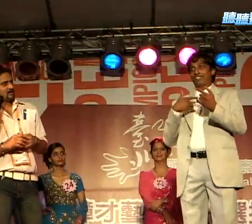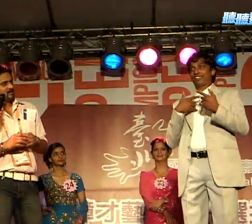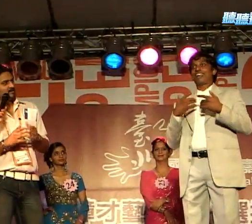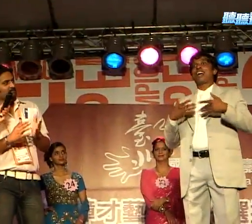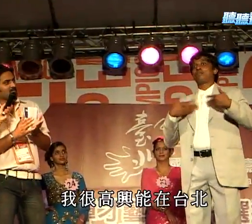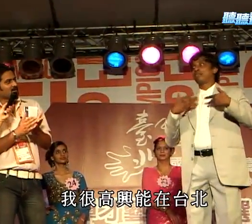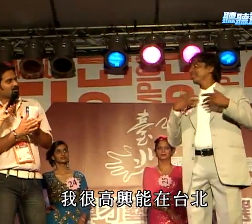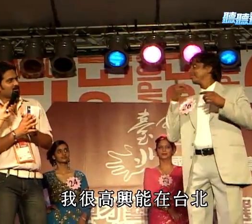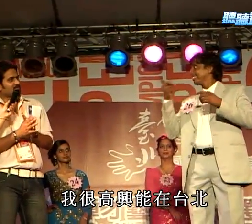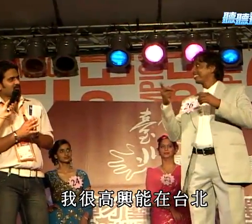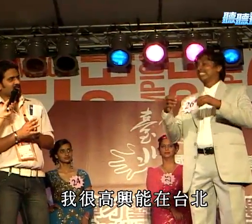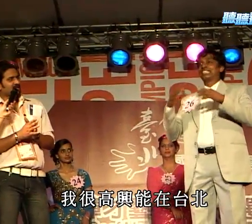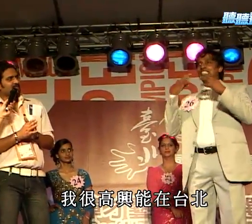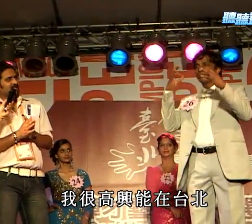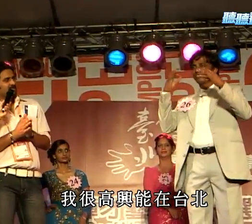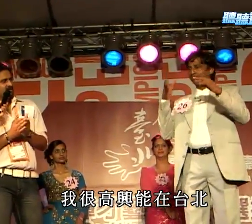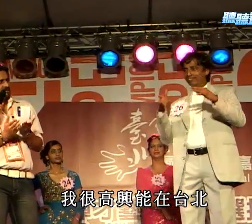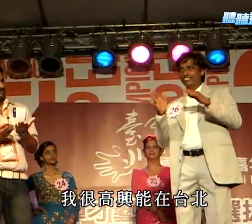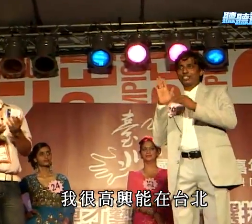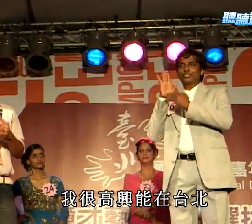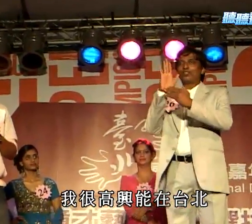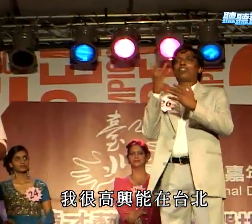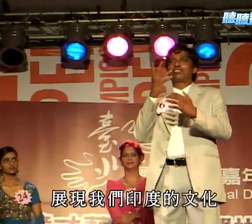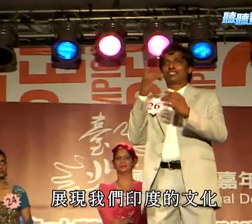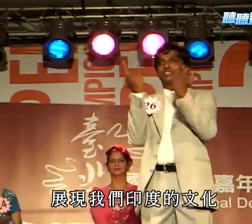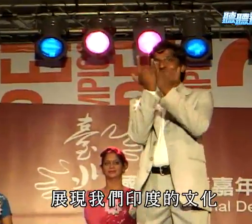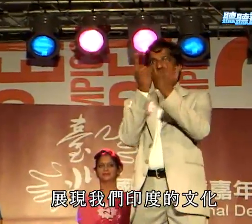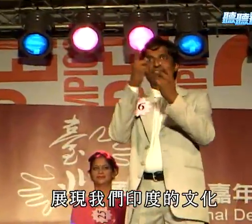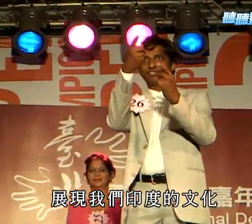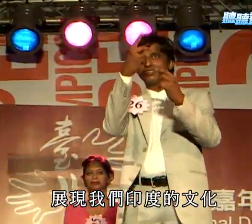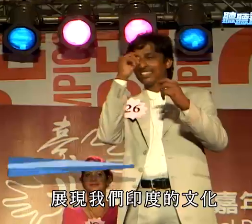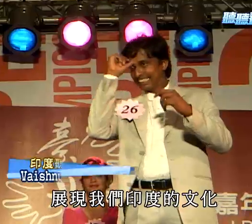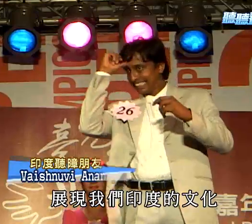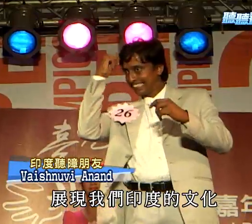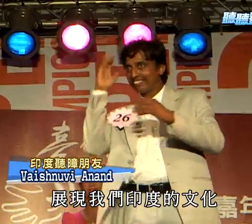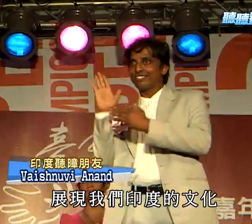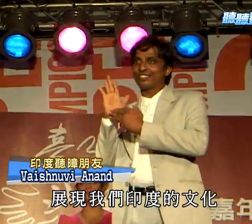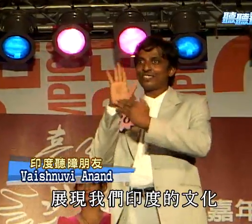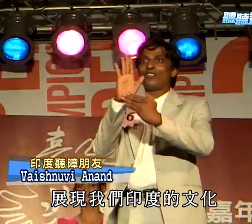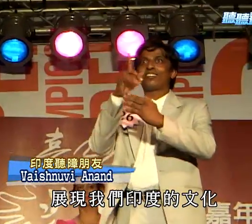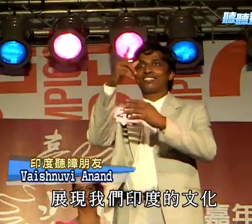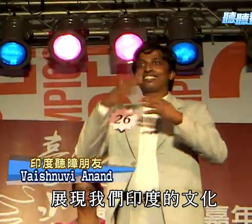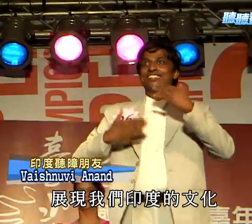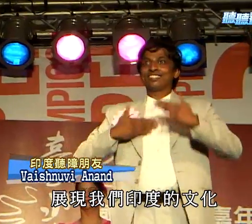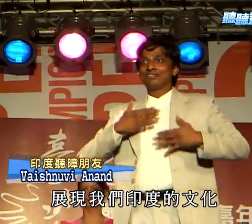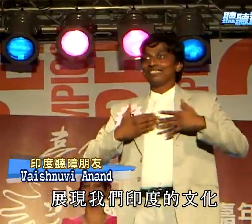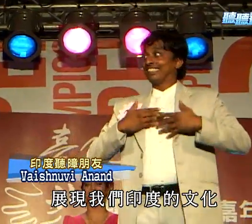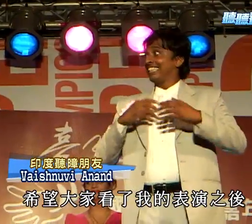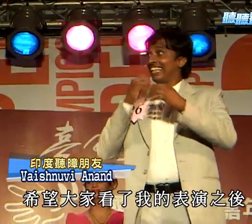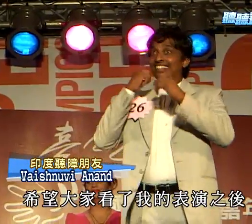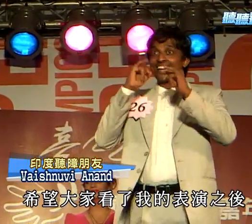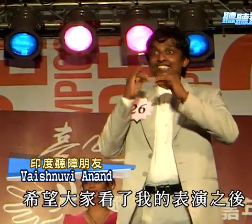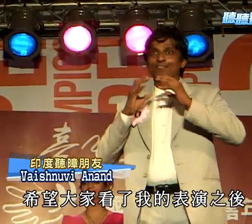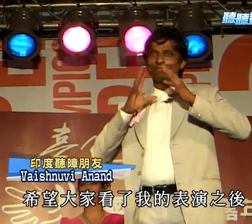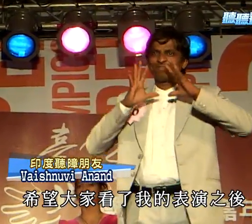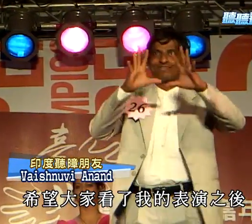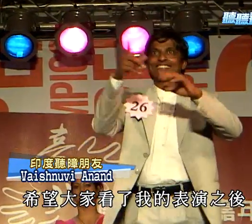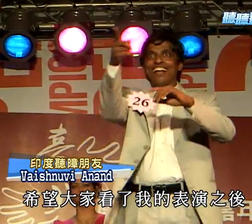我很高兴能在台北展现我们印度的文化，希望大家看了我的